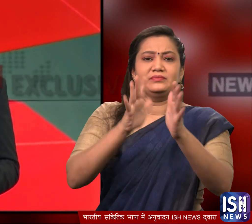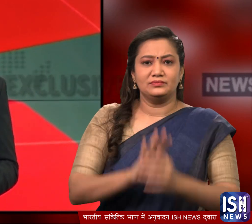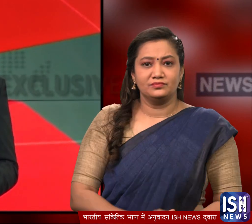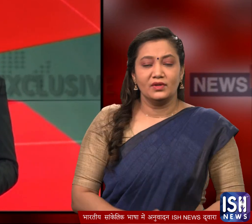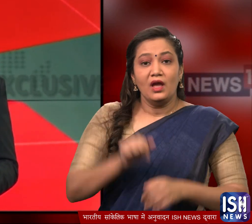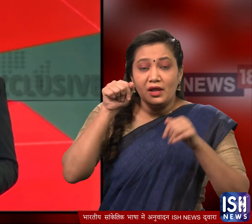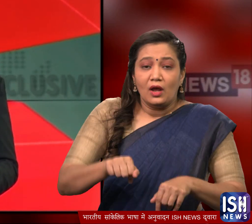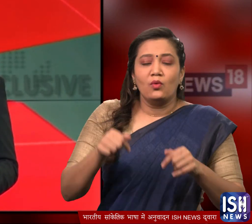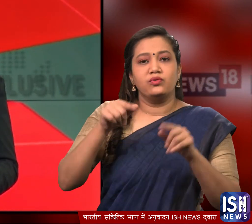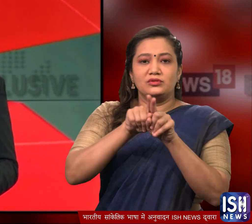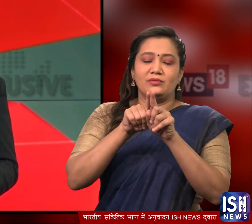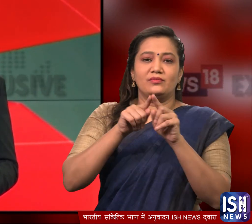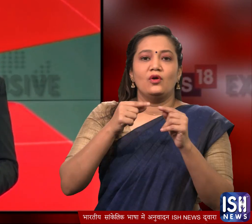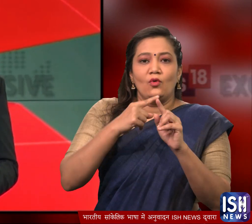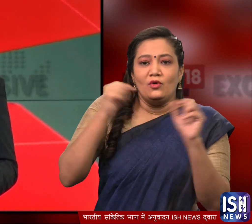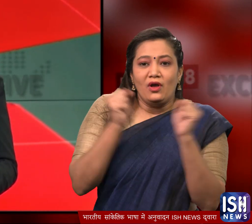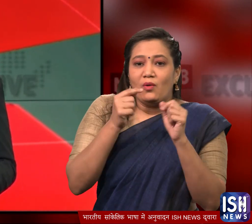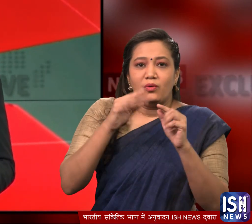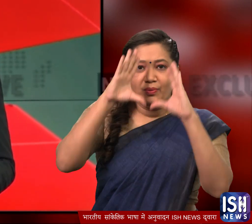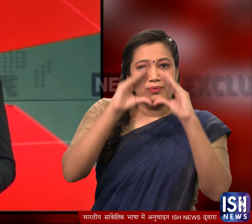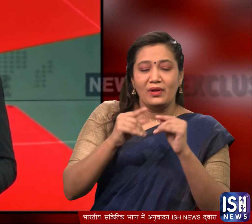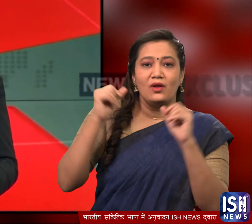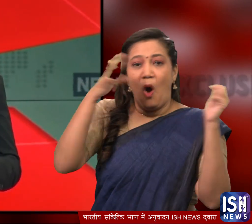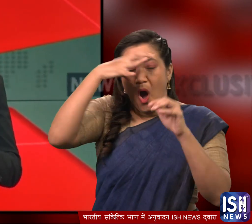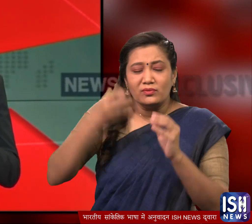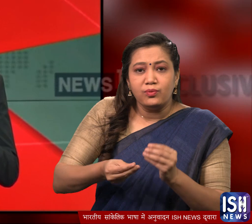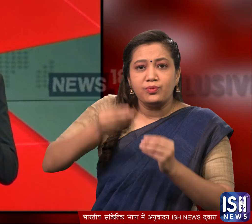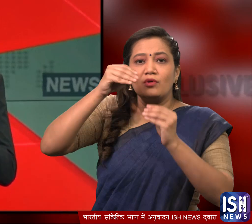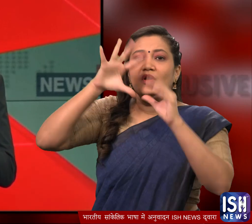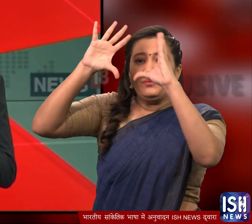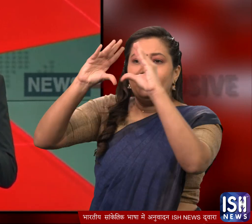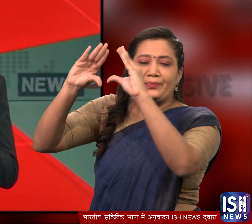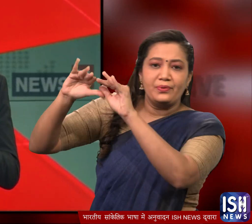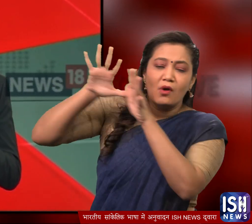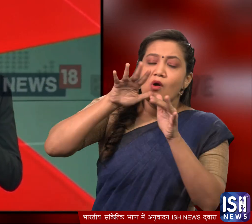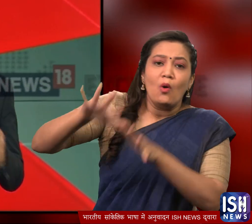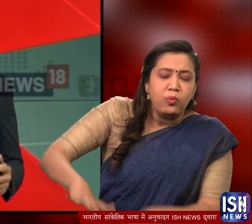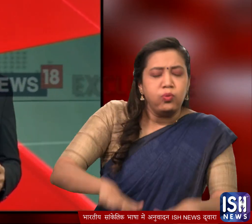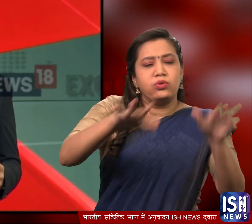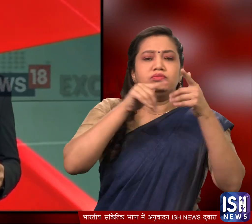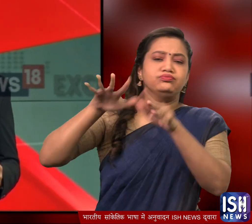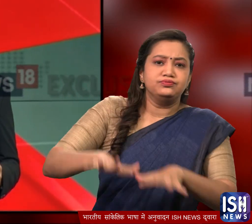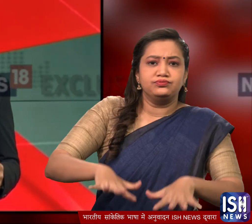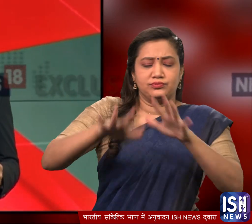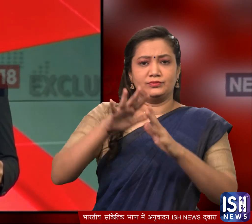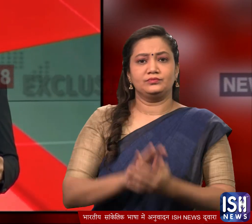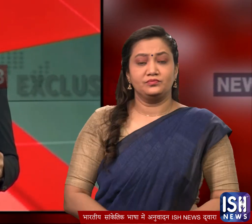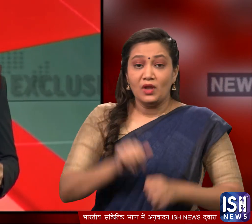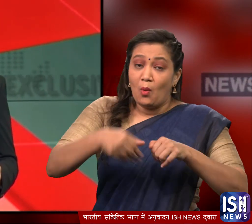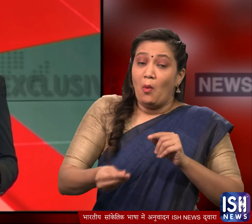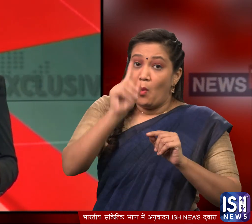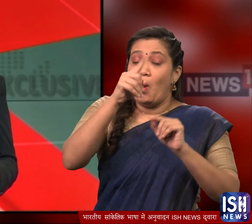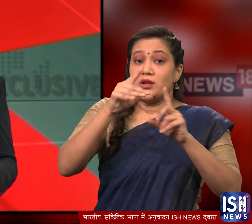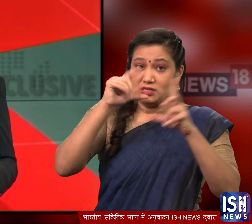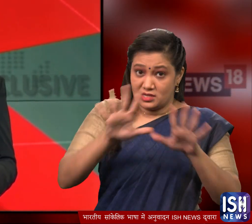है। तापमान बढ़ने की वजह से ग्लेशियर और बर्फ पिघल रही है, जिसकी वजह से नदियों में उफान कभी भी आ जाता है। अभी वहां एक और